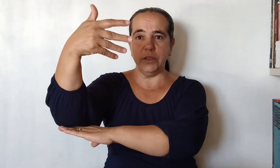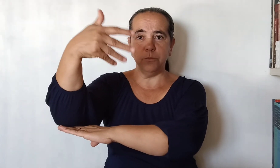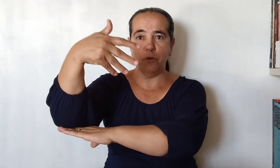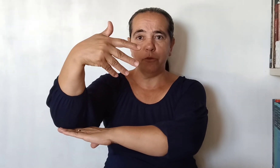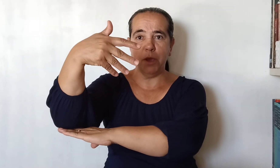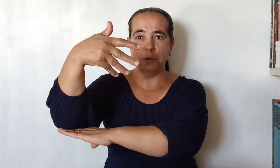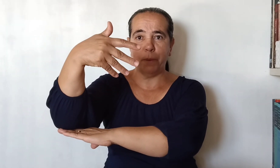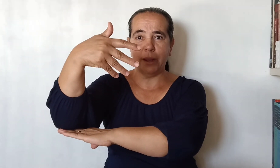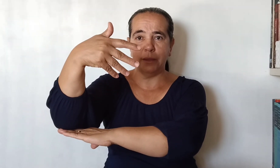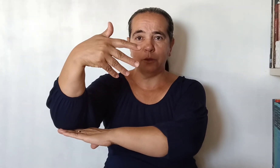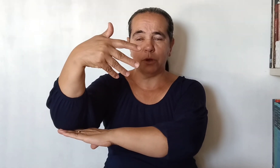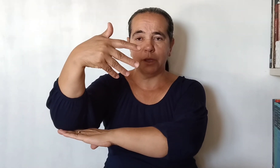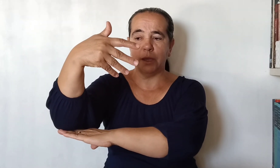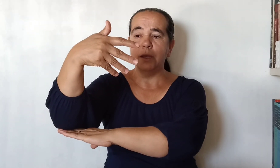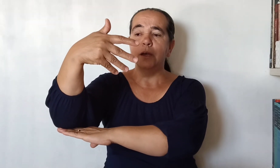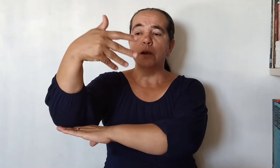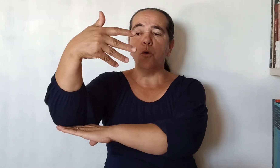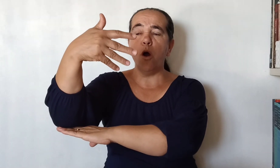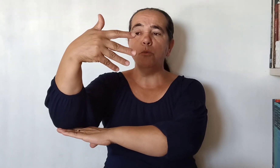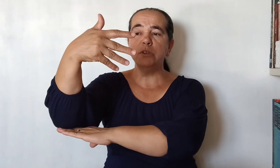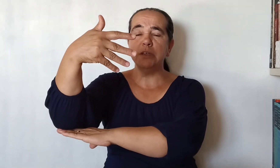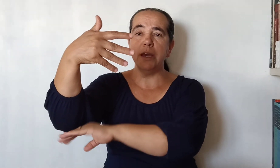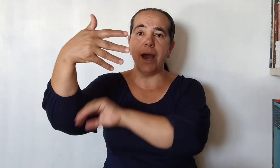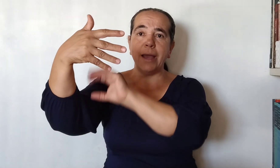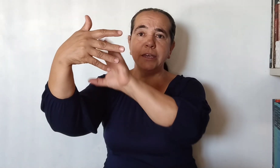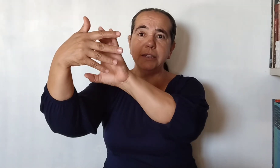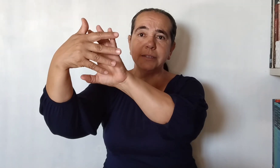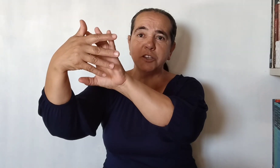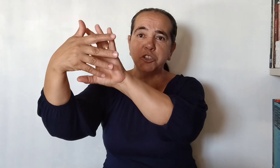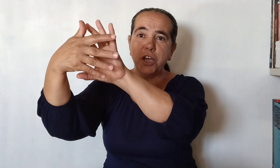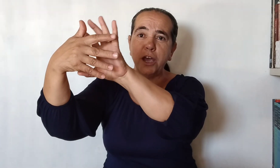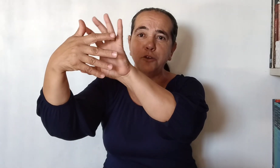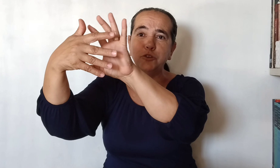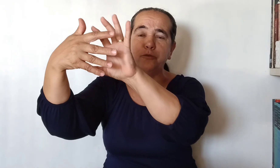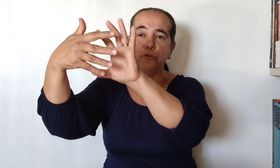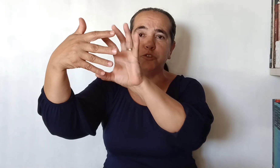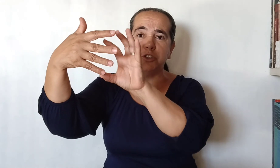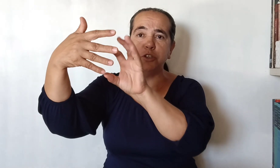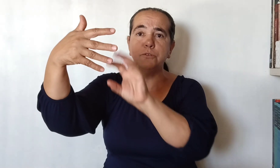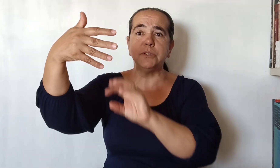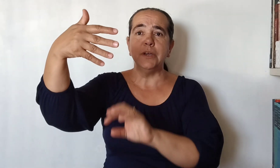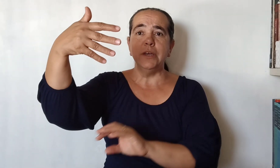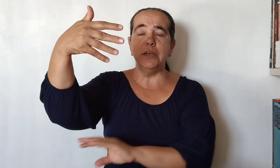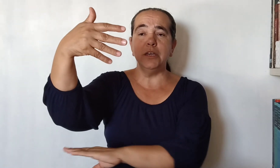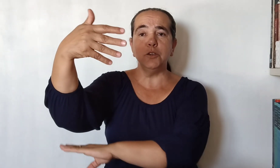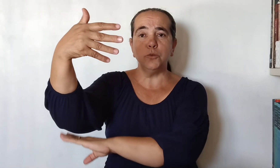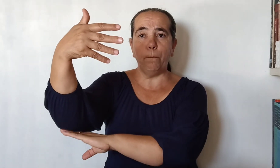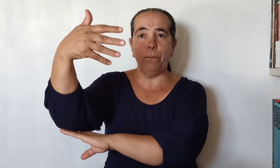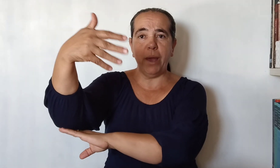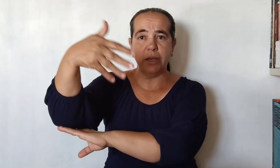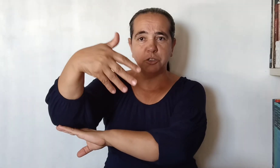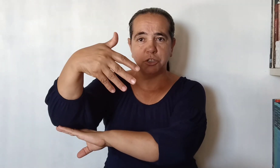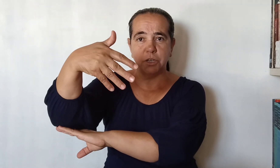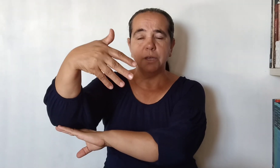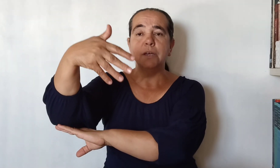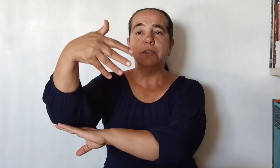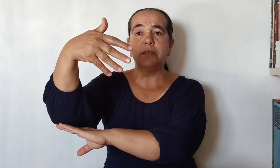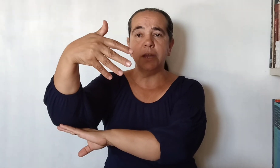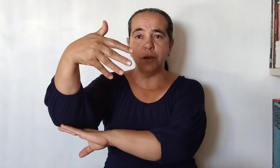esse movimento para dentro aqui. Como se aqui está cheio de frutinhos e isso pende.